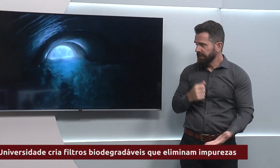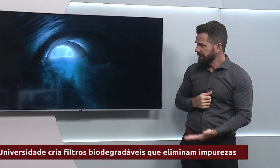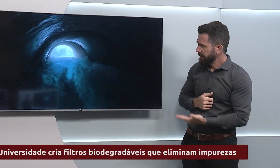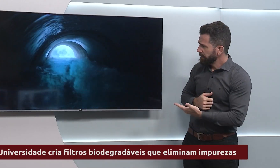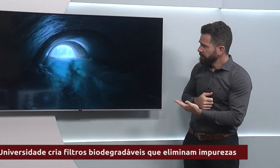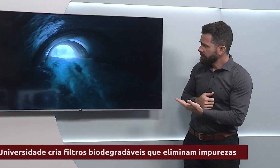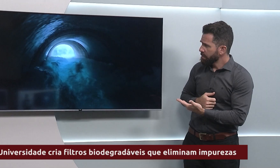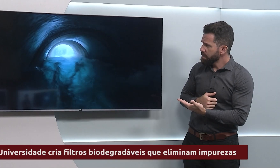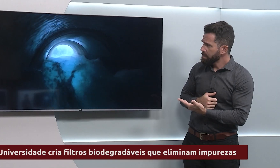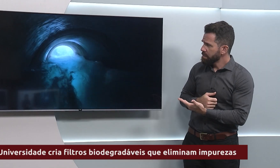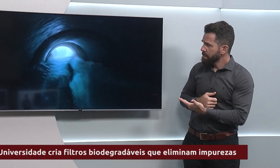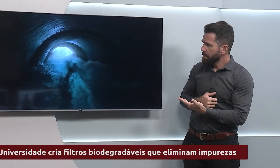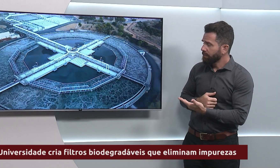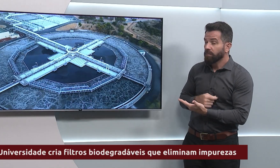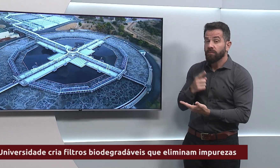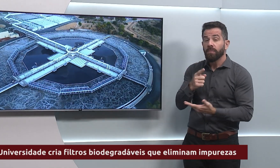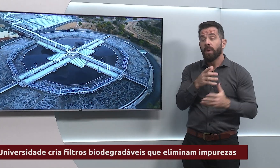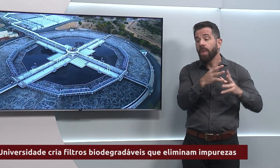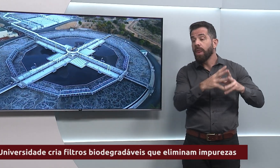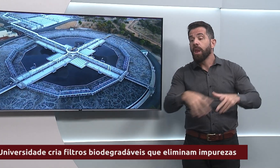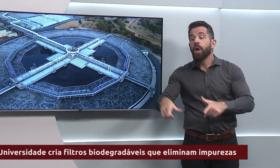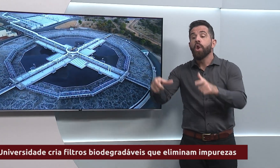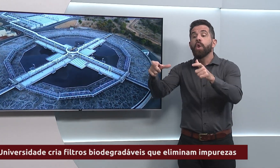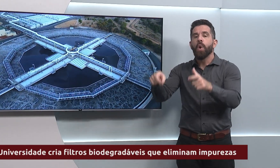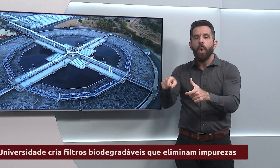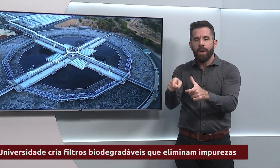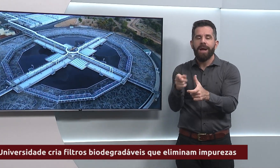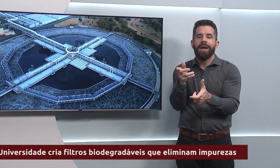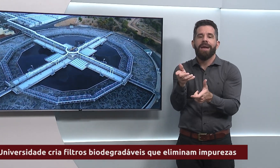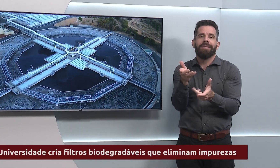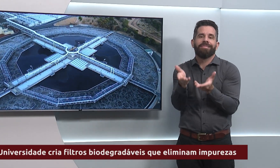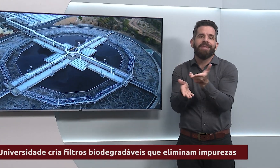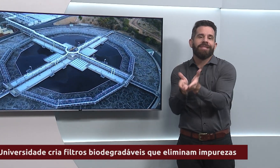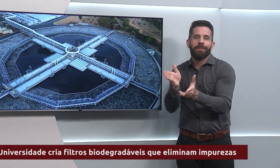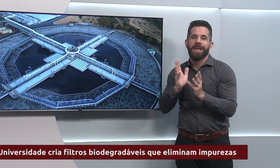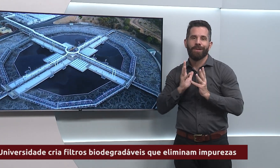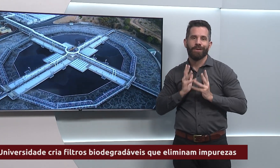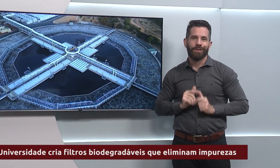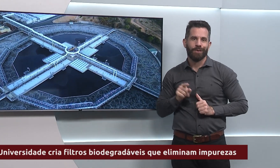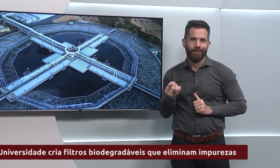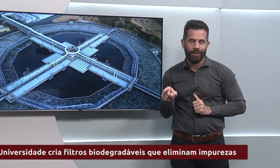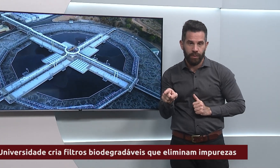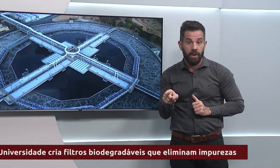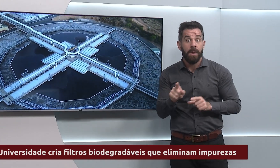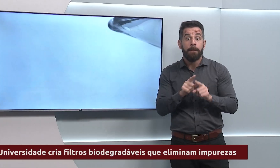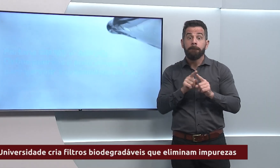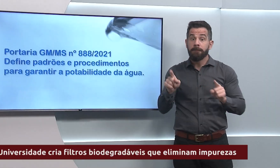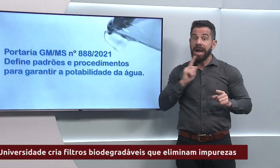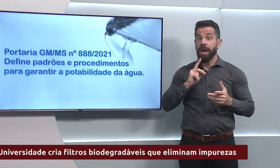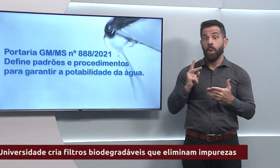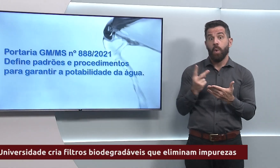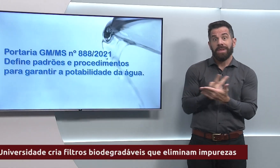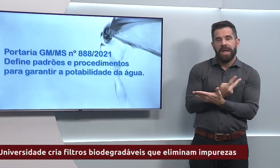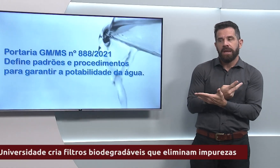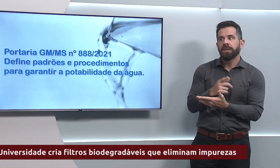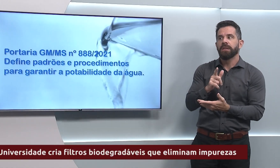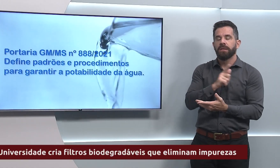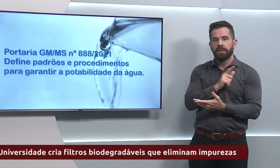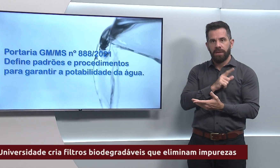a uma estação de tratamento de esgoto. A exceção é quando o esgoto da cidade não é tratado. O Brasil tem uma lei de 2021 que